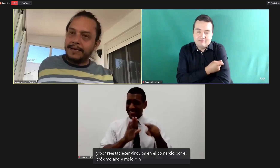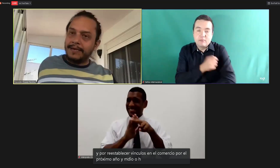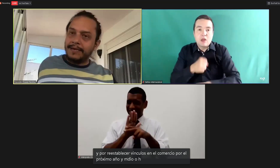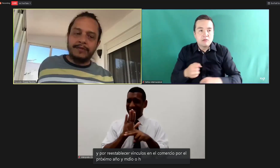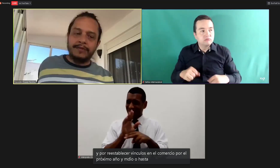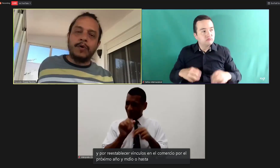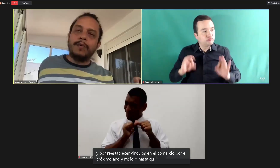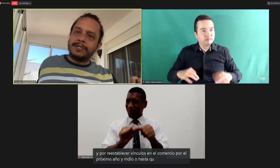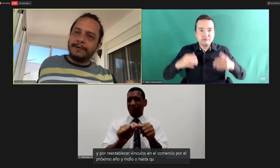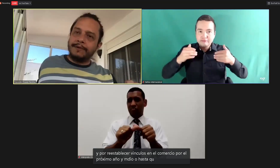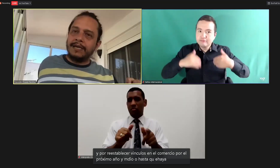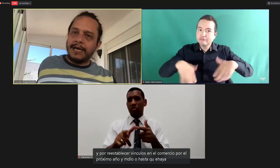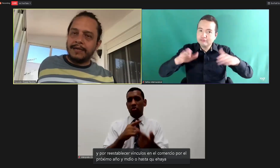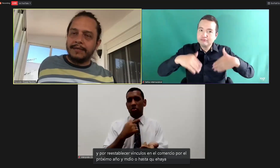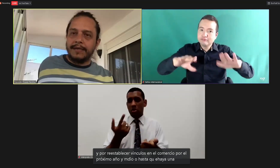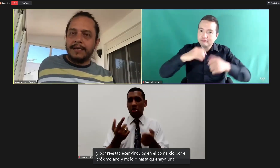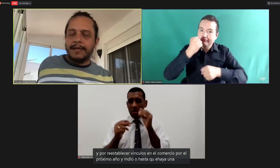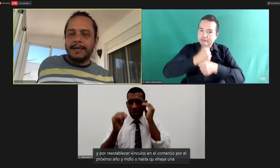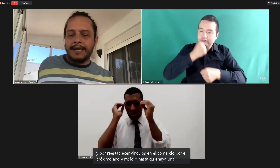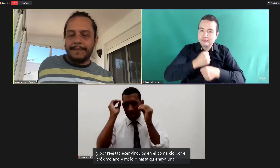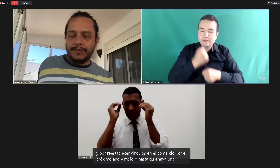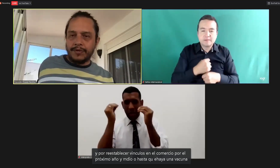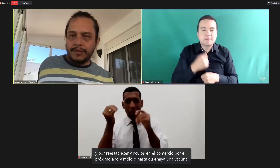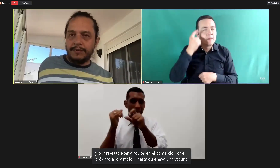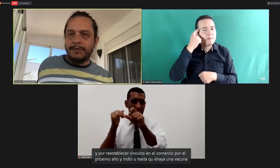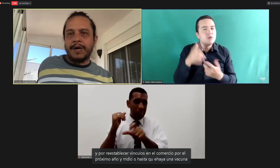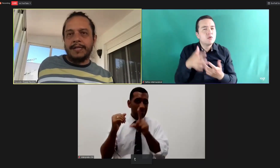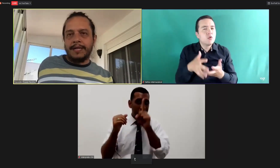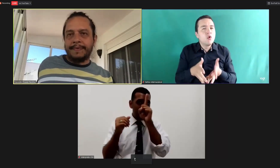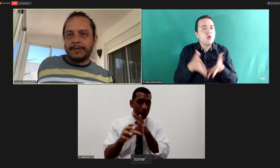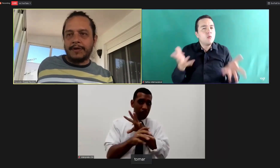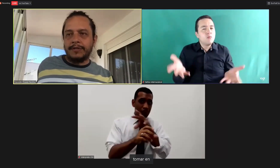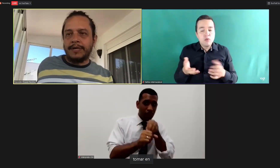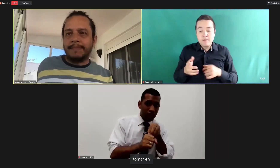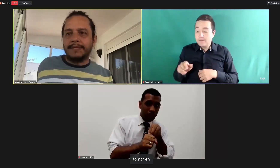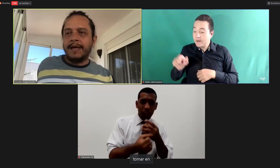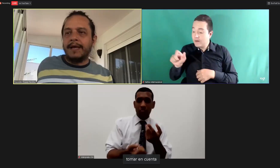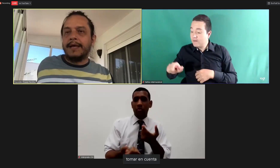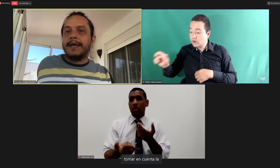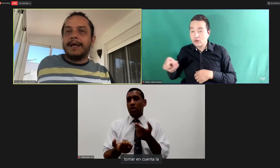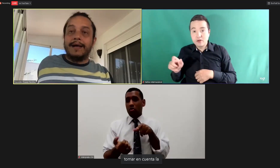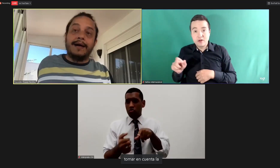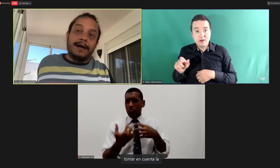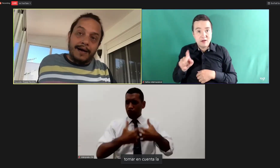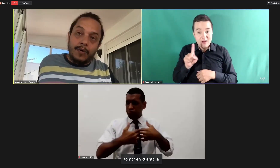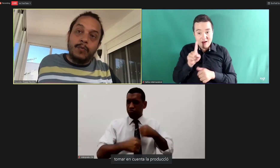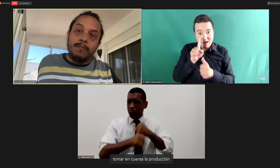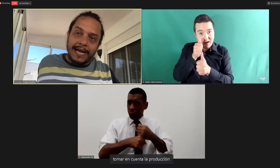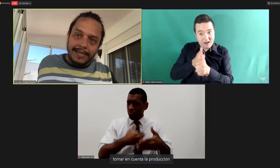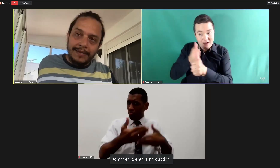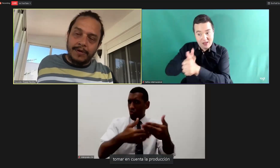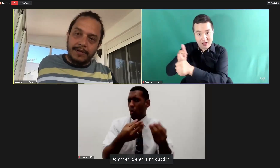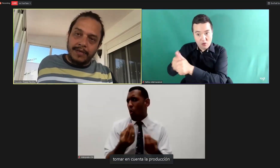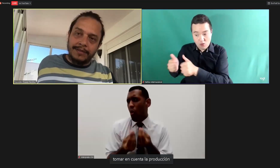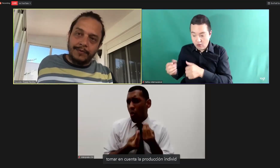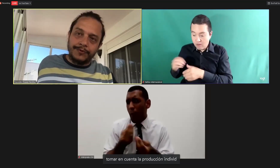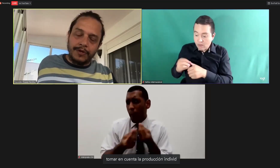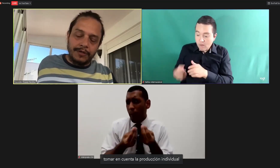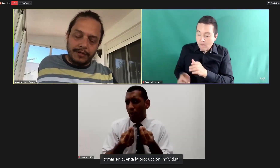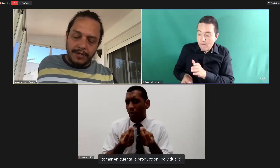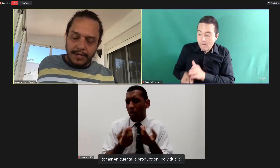tener en cuenta esto, cómo se va a integrar la producción individual de las personas con discapacidad a un mecanismo